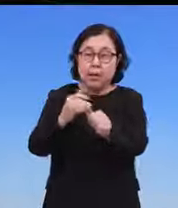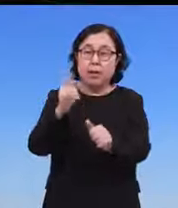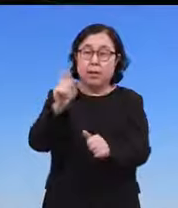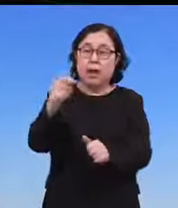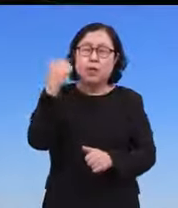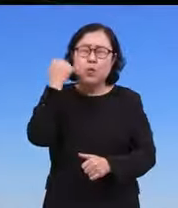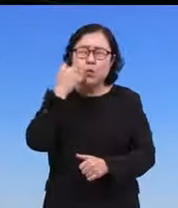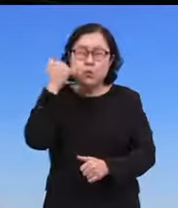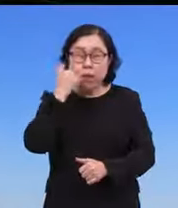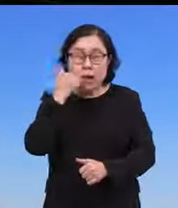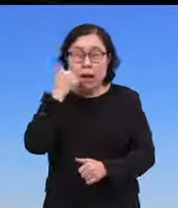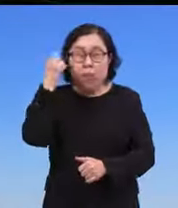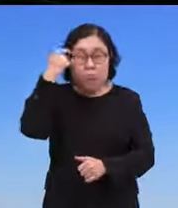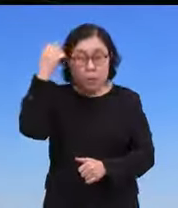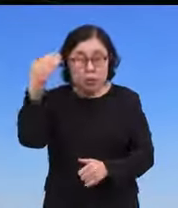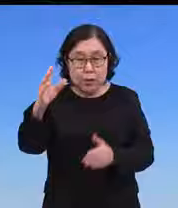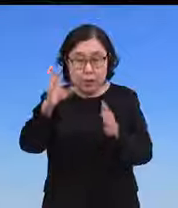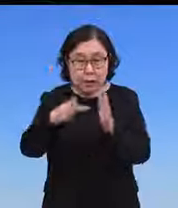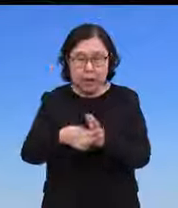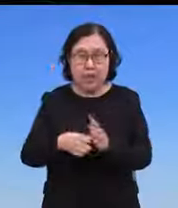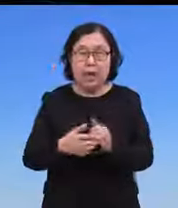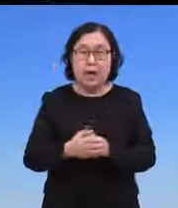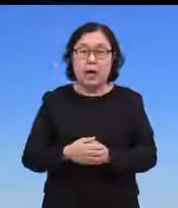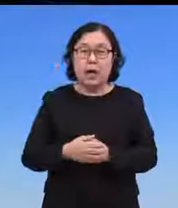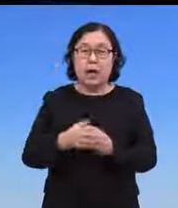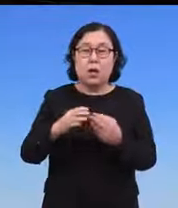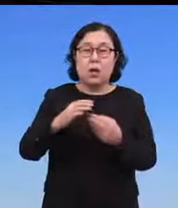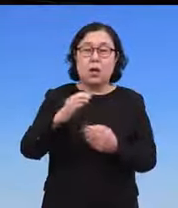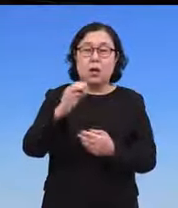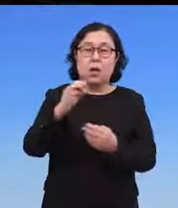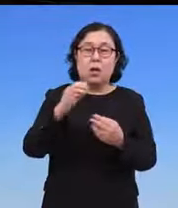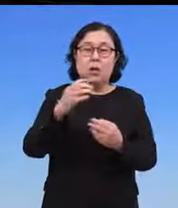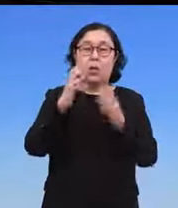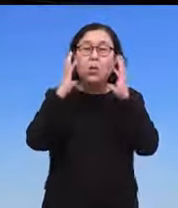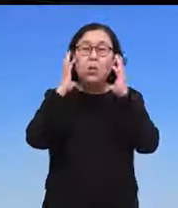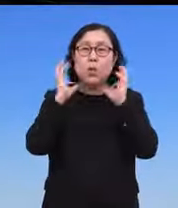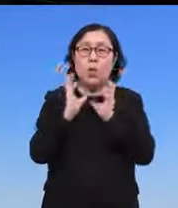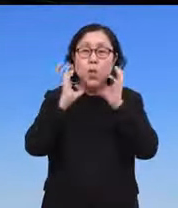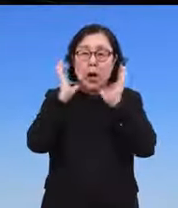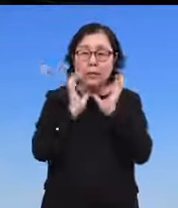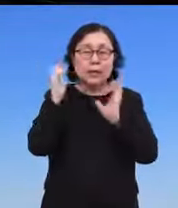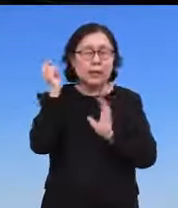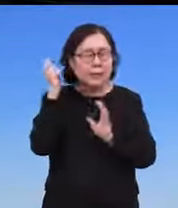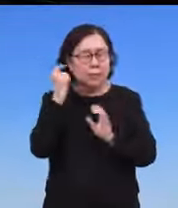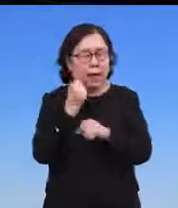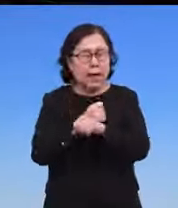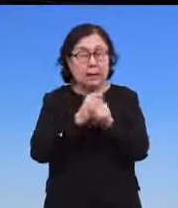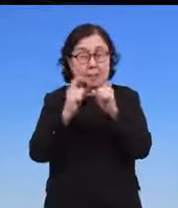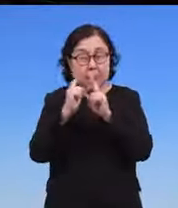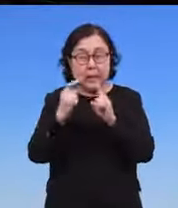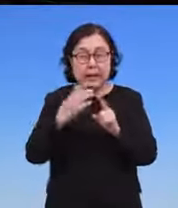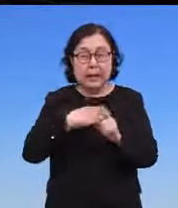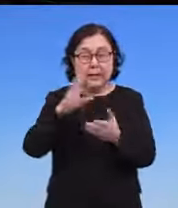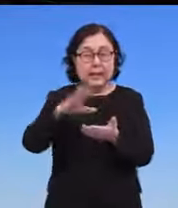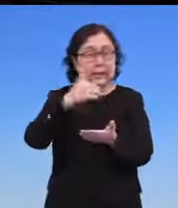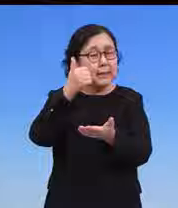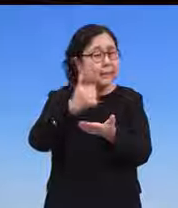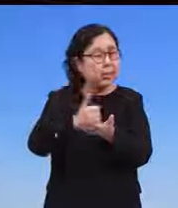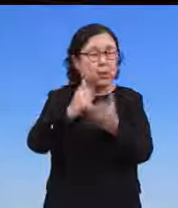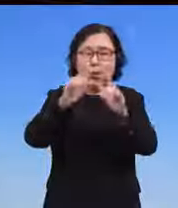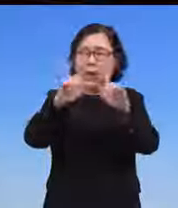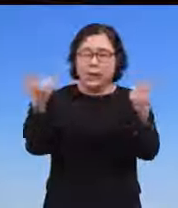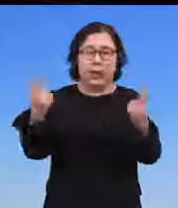내가 누구냐 물을 때 요한의 증언이 이러하니라. 요한이 드러내어 말하고 숨기지 아니하니 드러내어 하는 말이